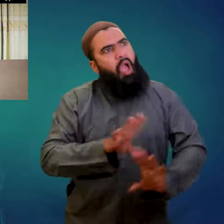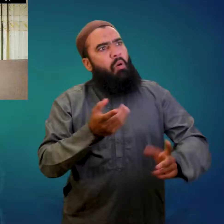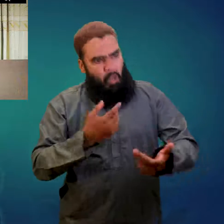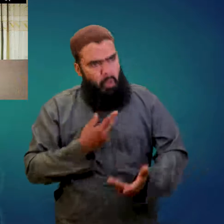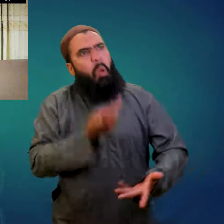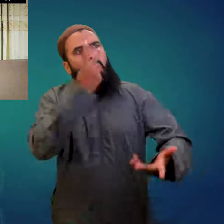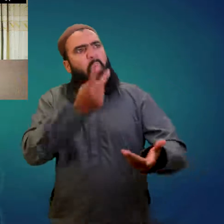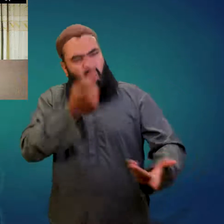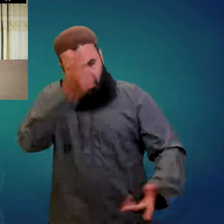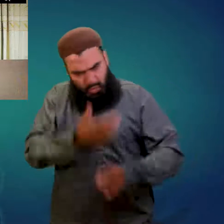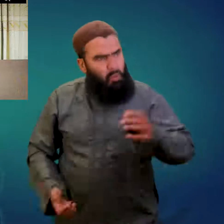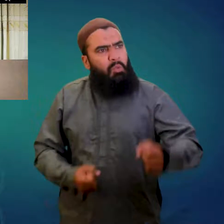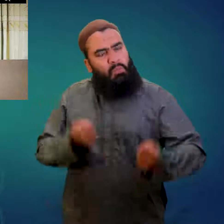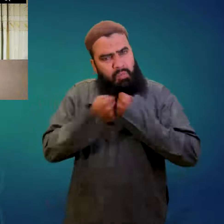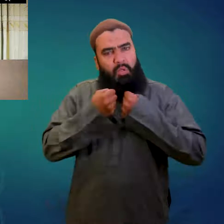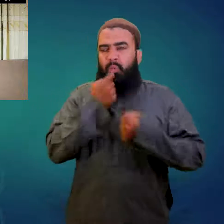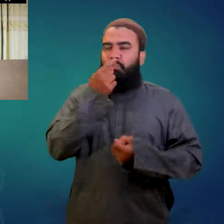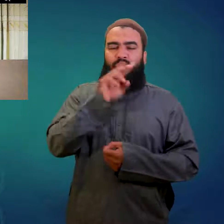نہیں کرنا چاہیے۔